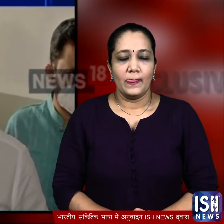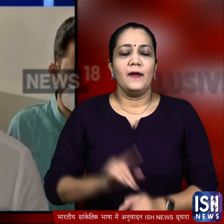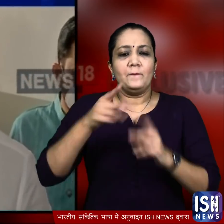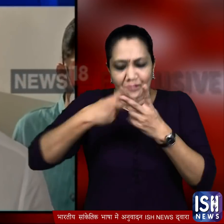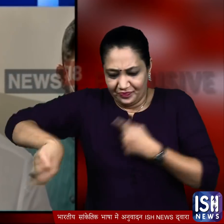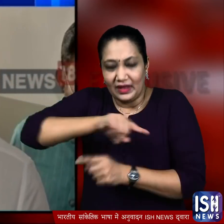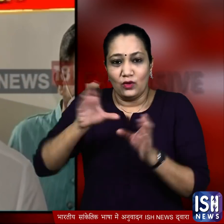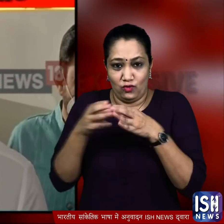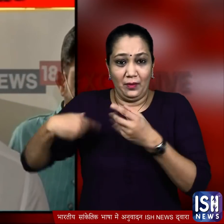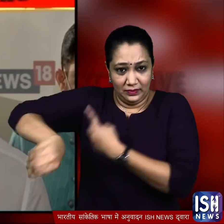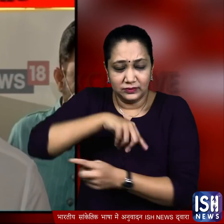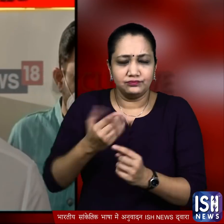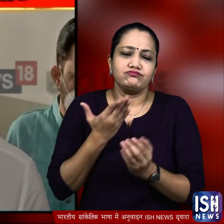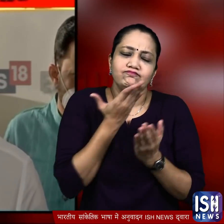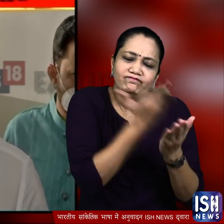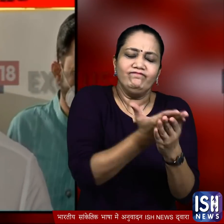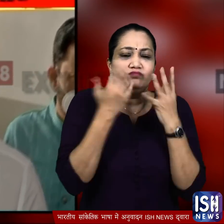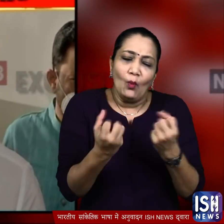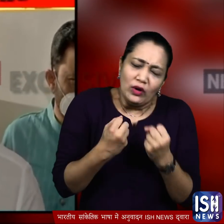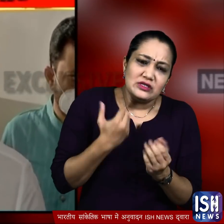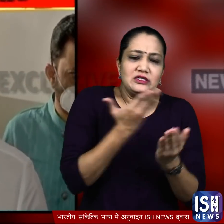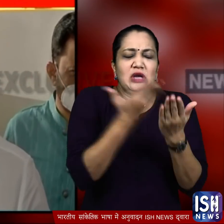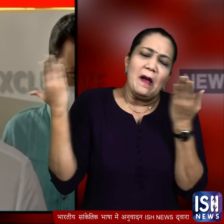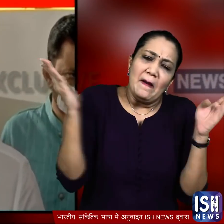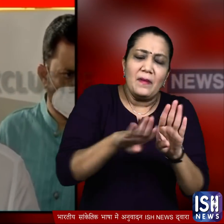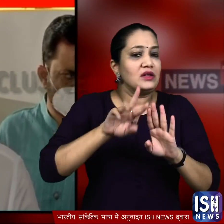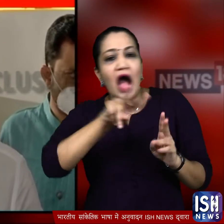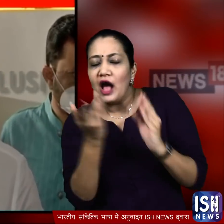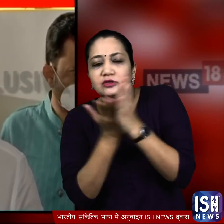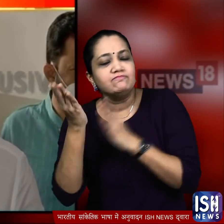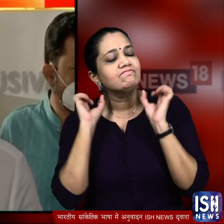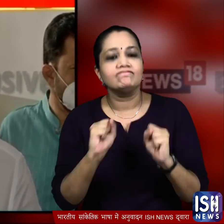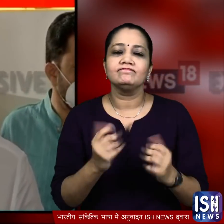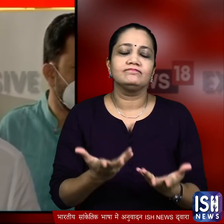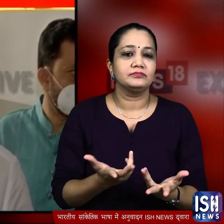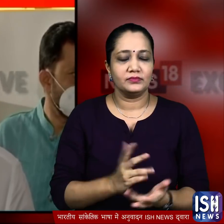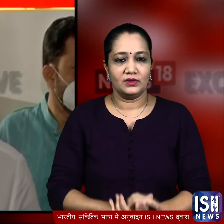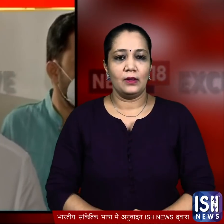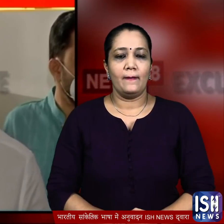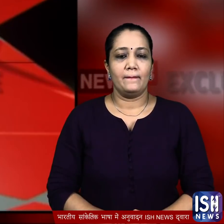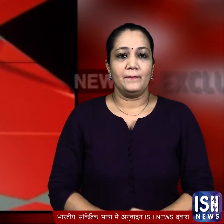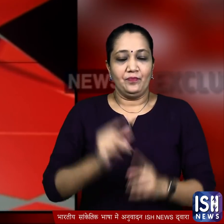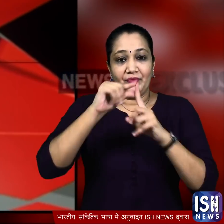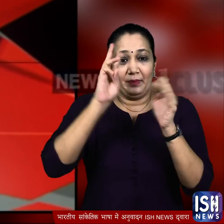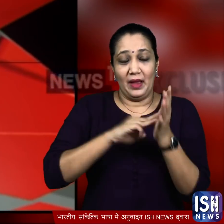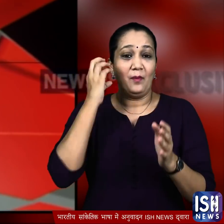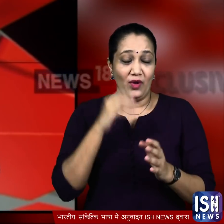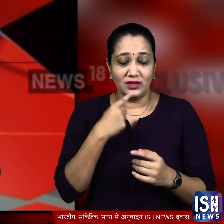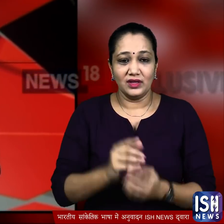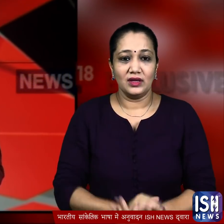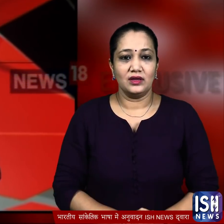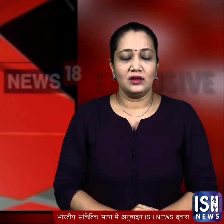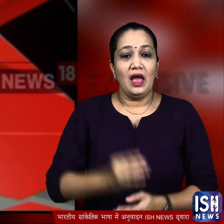मंत्रिमंडल के सभी सदस्यों ने बहुत जोर से मांग की कि भाई लॉकडाउन के सिवाय दूसरा कोई चारा नहीं है।